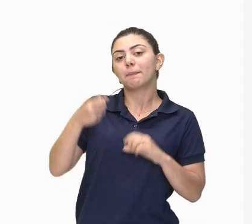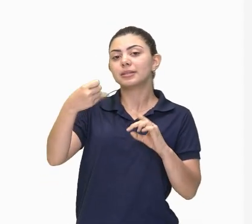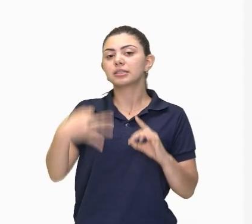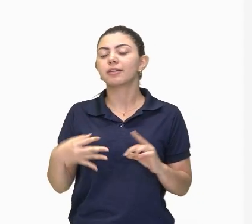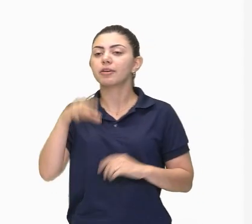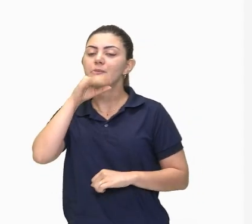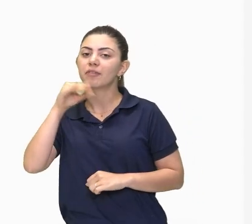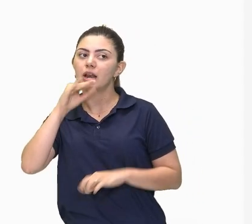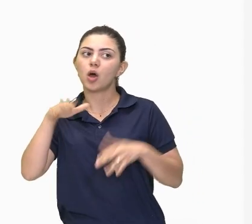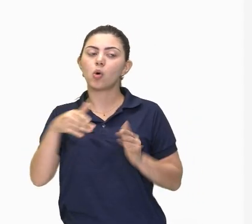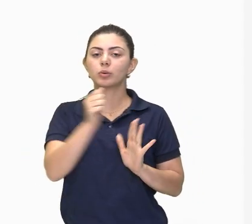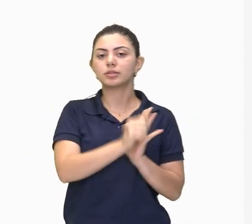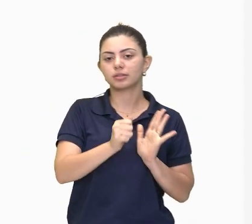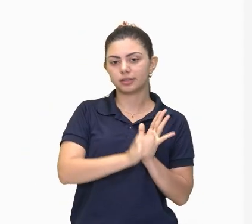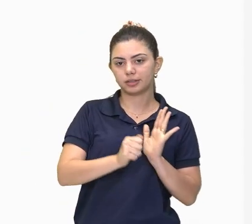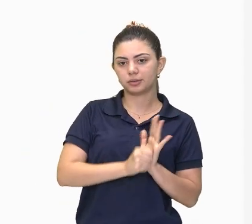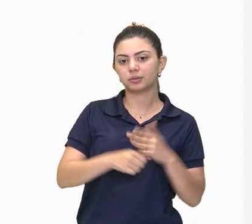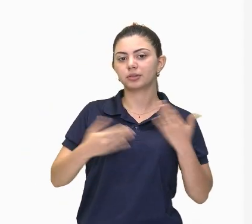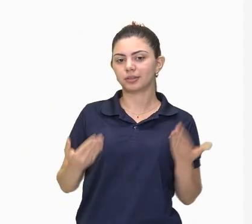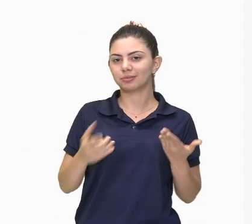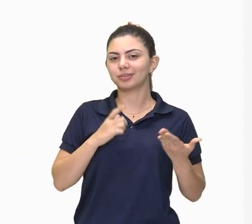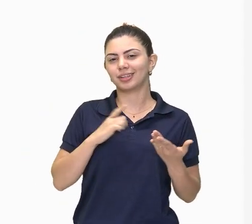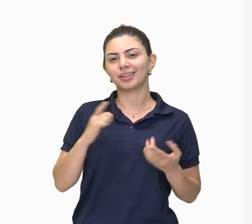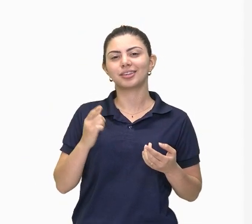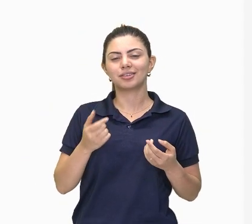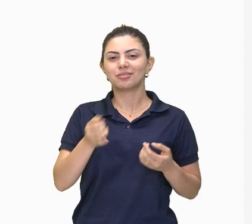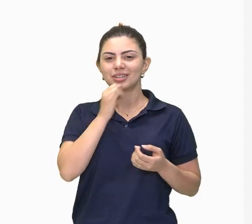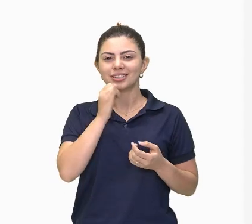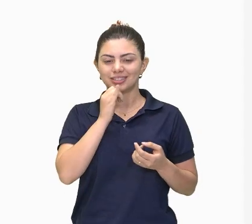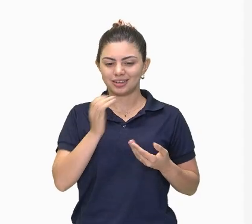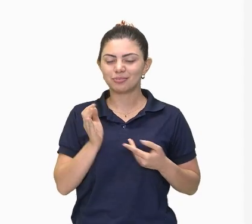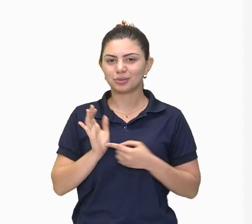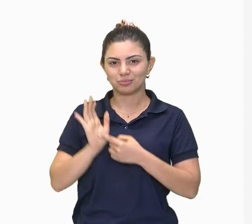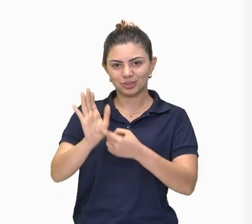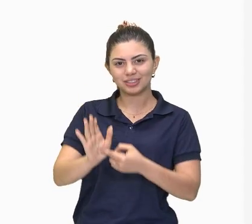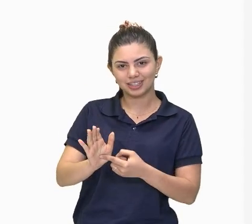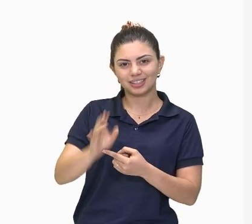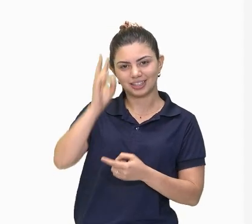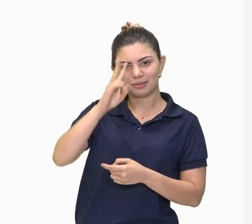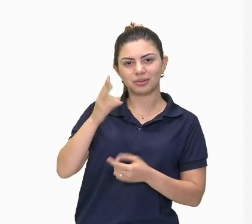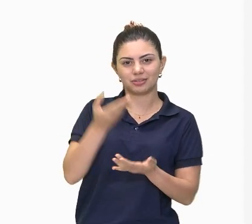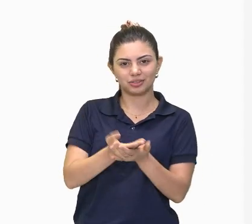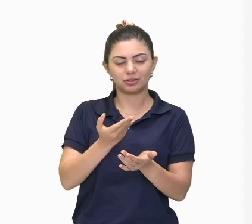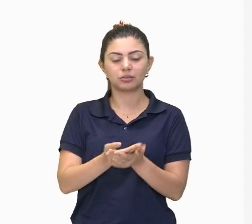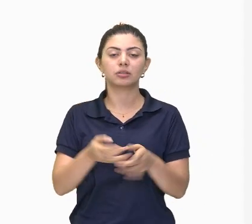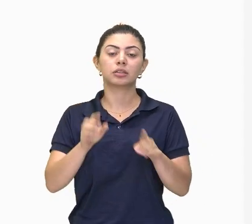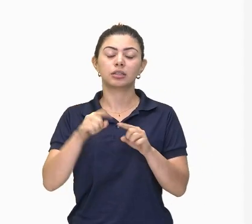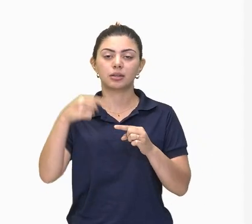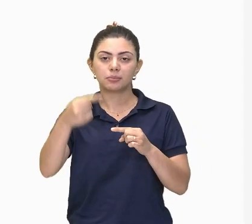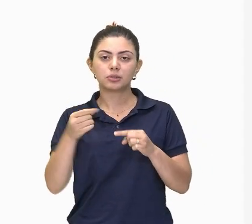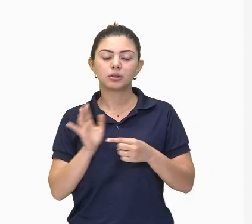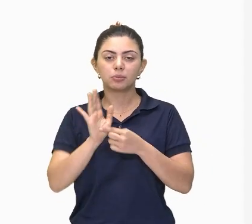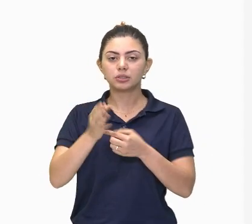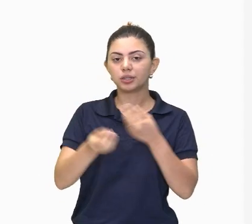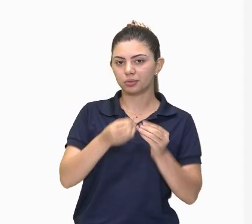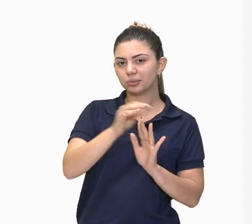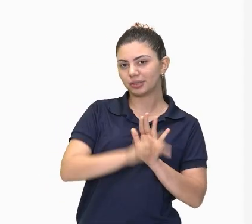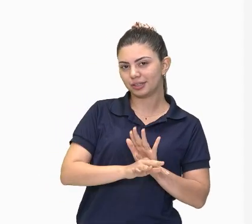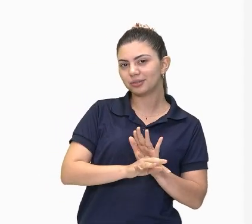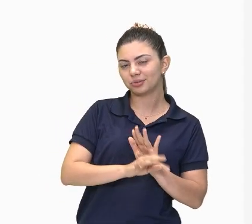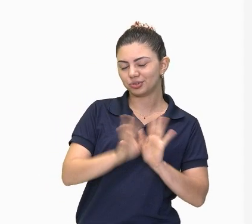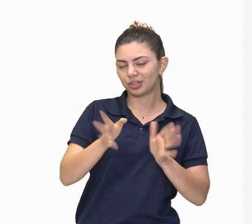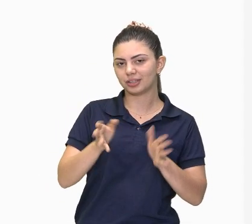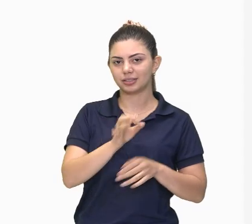ou pela escrita. Inclusive, eu trouxe um exemplo logo no início da aula, por meio da fala, e depois eu mostrei para vocês com os textos aí, pela